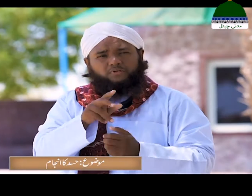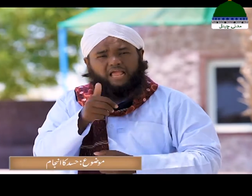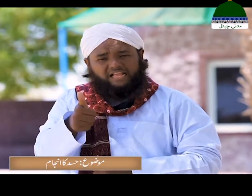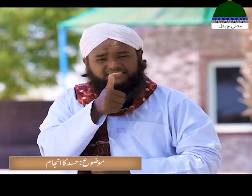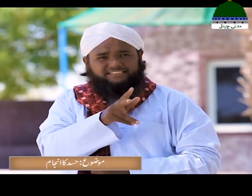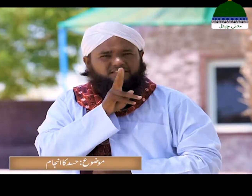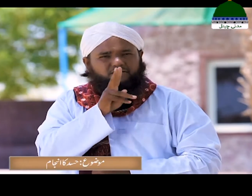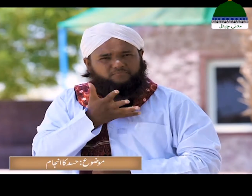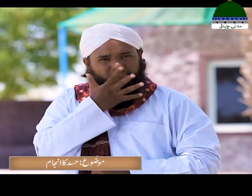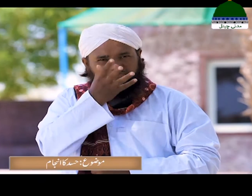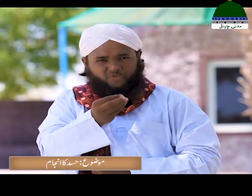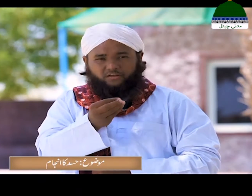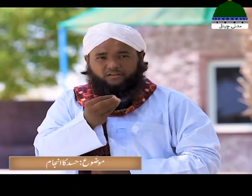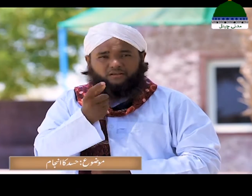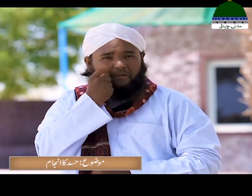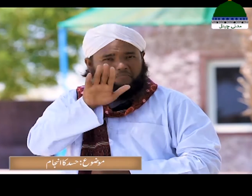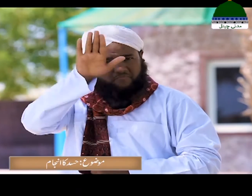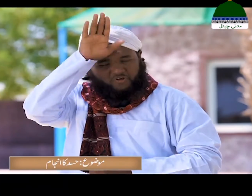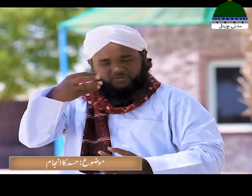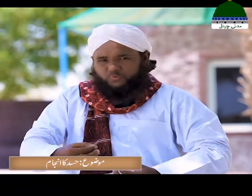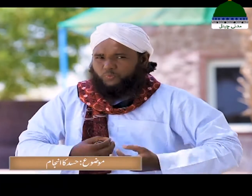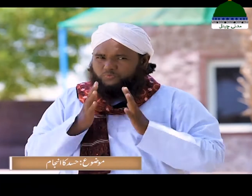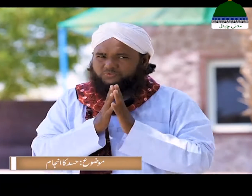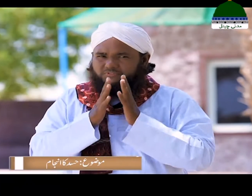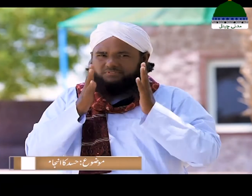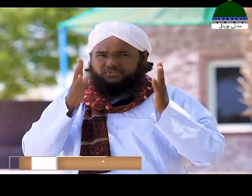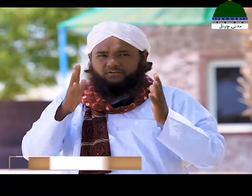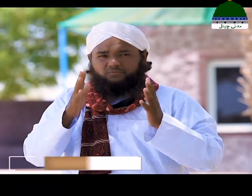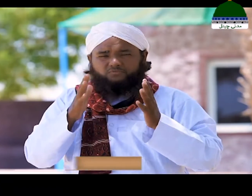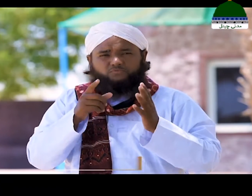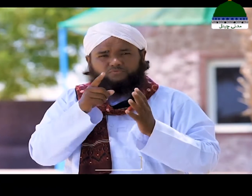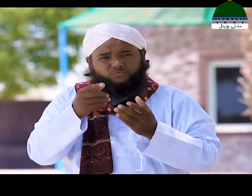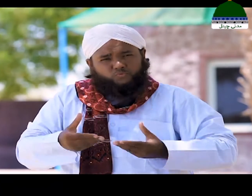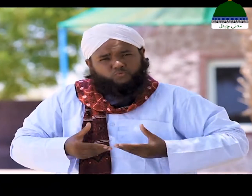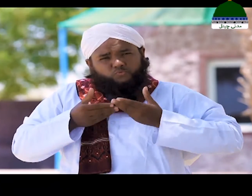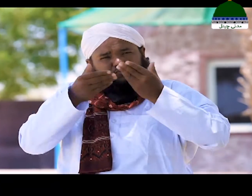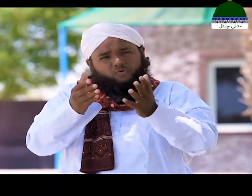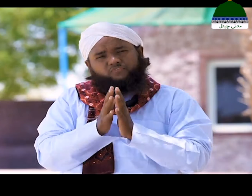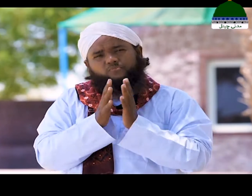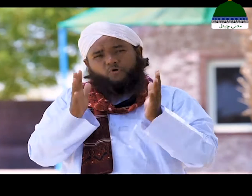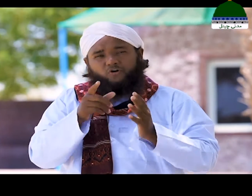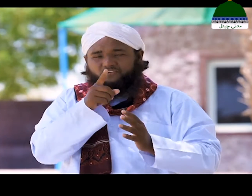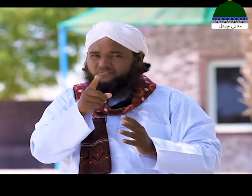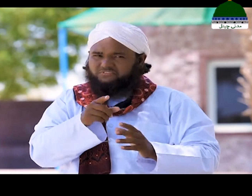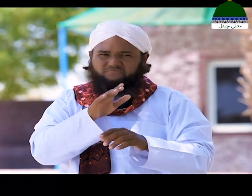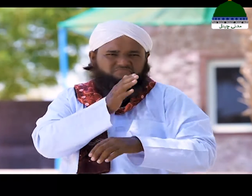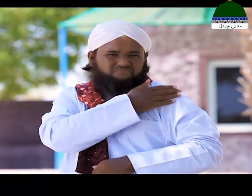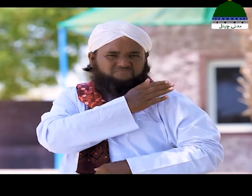کرتا۔ بادشاہ خوش ہو کر اسے انعام و اکرام سے نوازتے اور اس کی خوب حوصلہ افزائی کرتے۔ ایک مرتبہ وہ